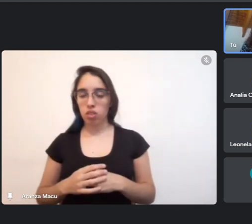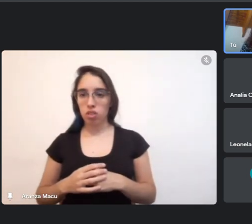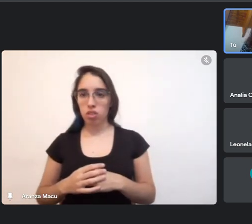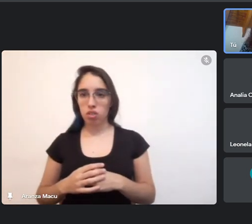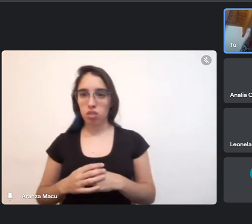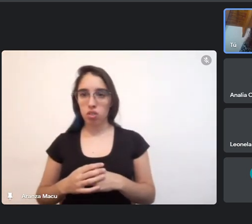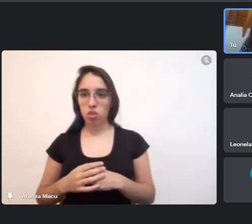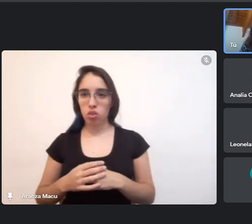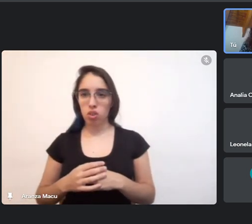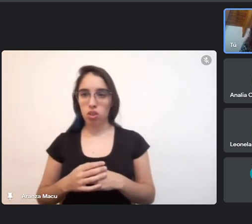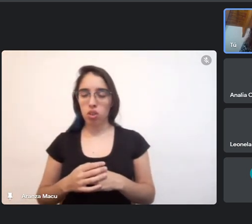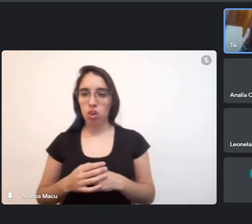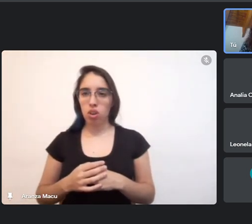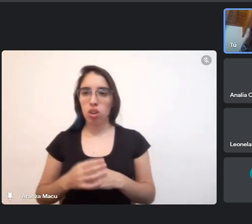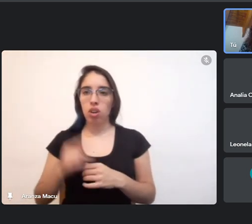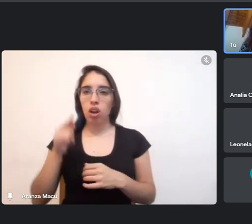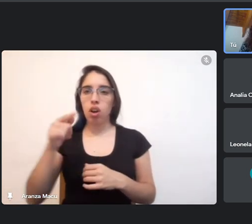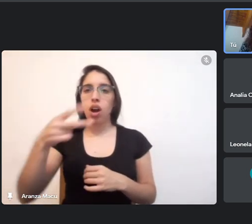viviendo?